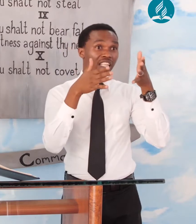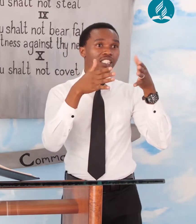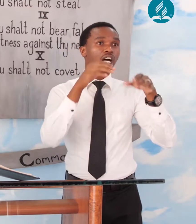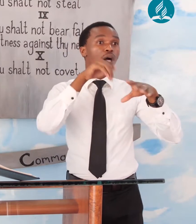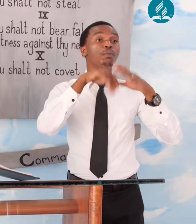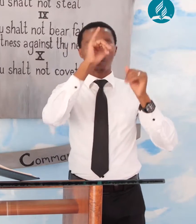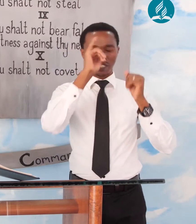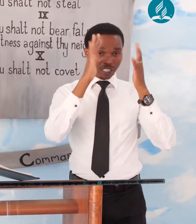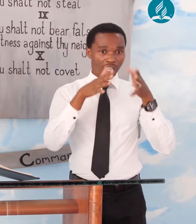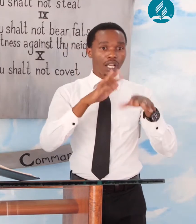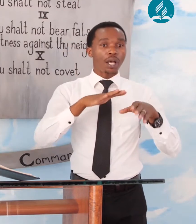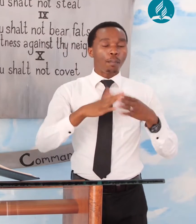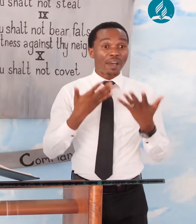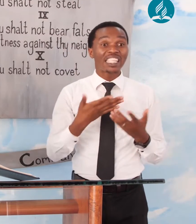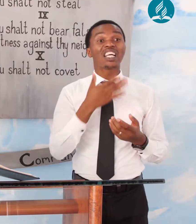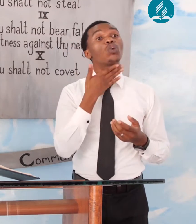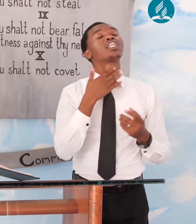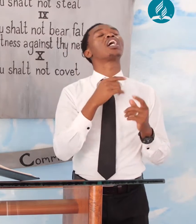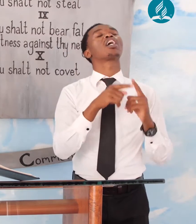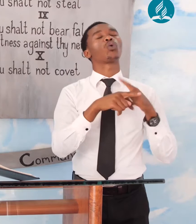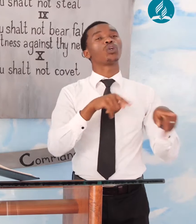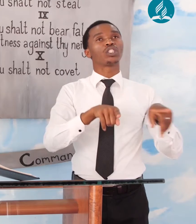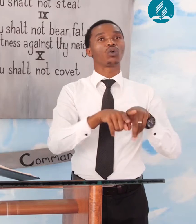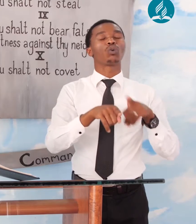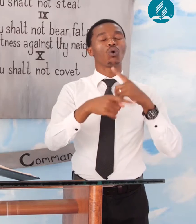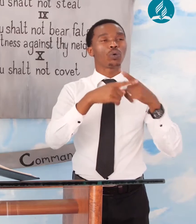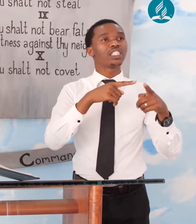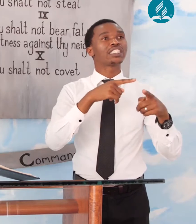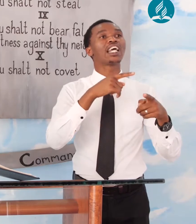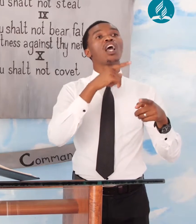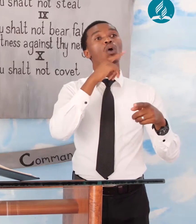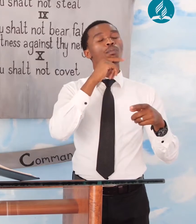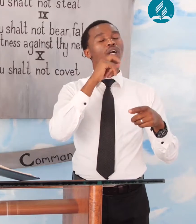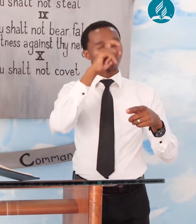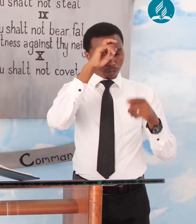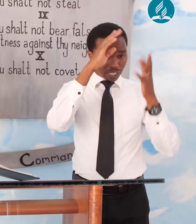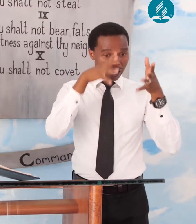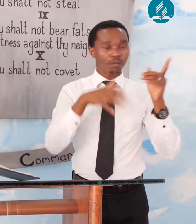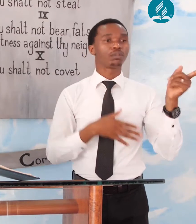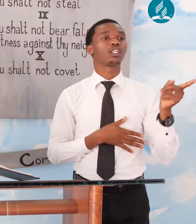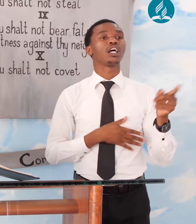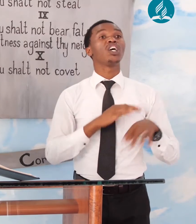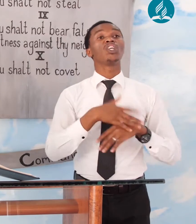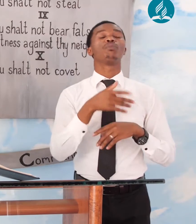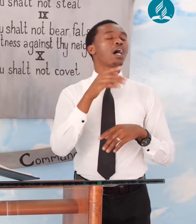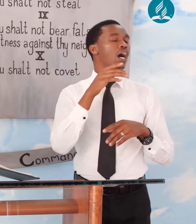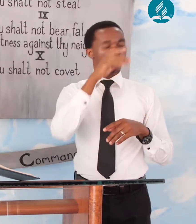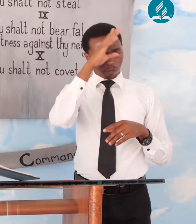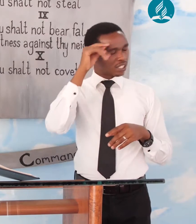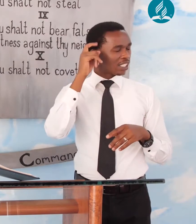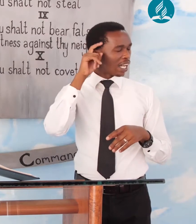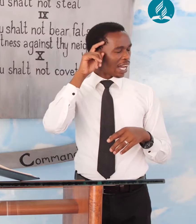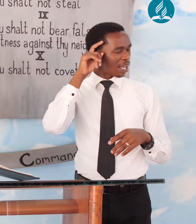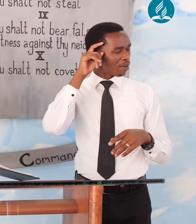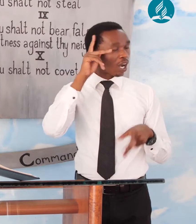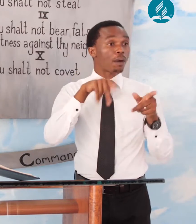ubwo bituma noneho yumva yuko ya nkuru yamenyekanye ahantu hose arahunga kuko